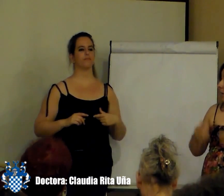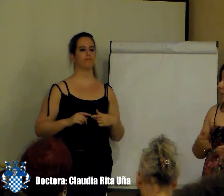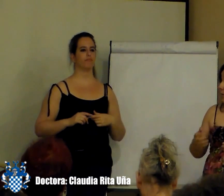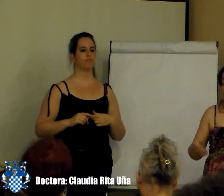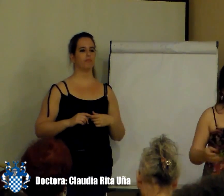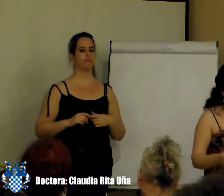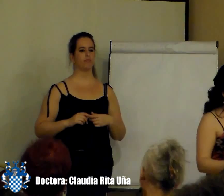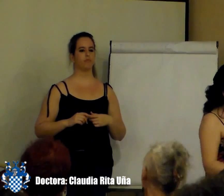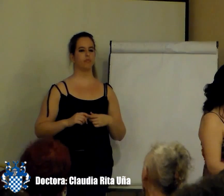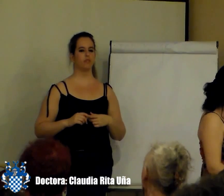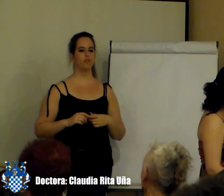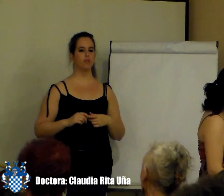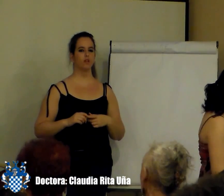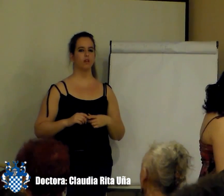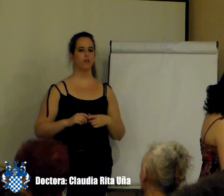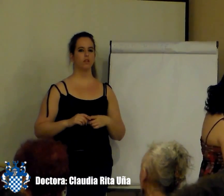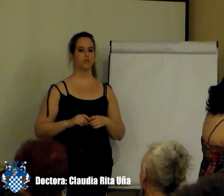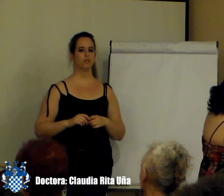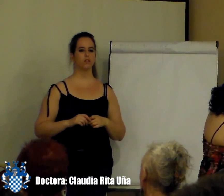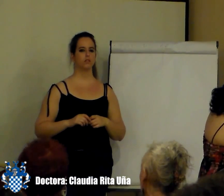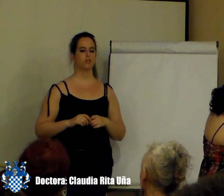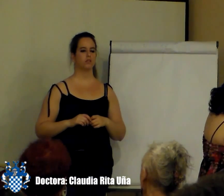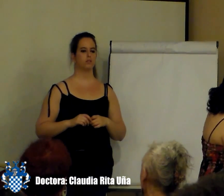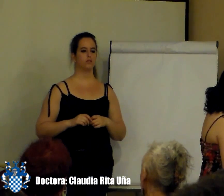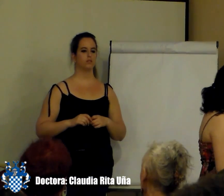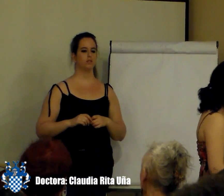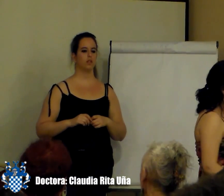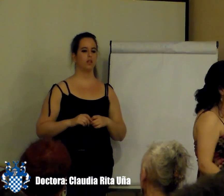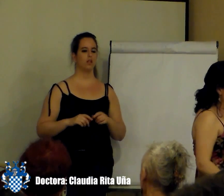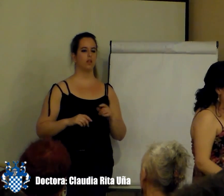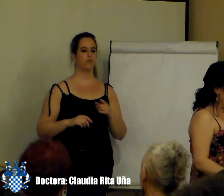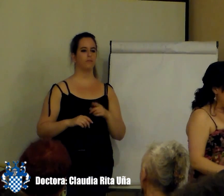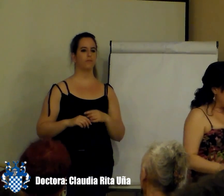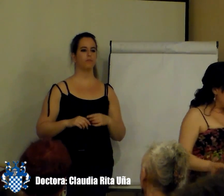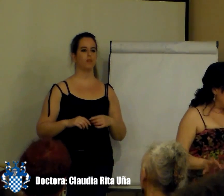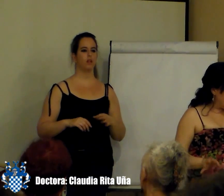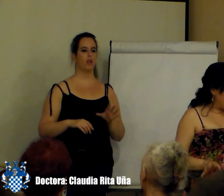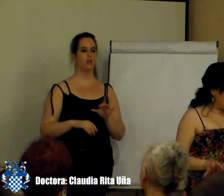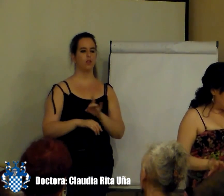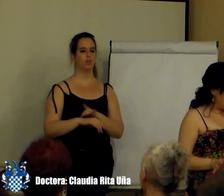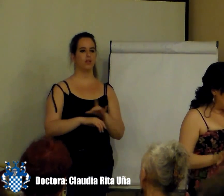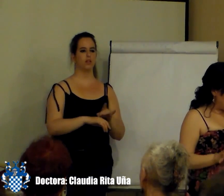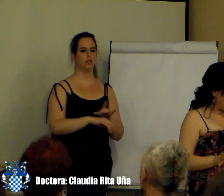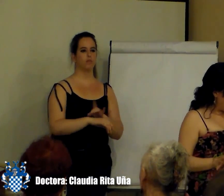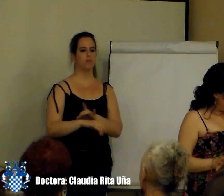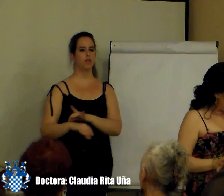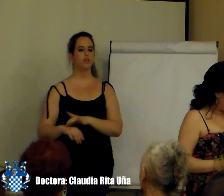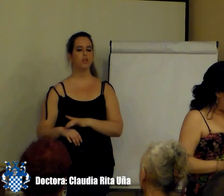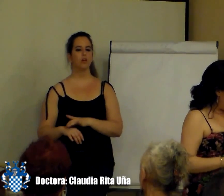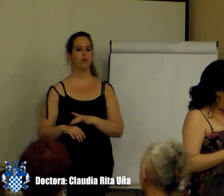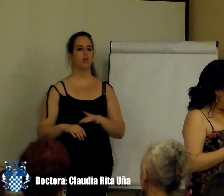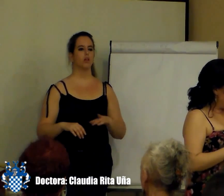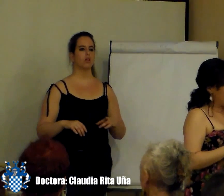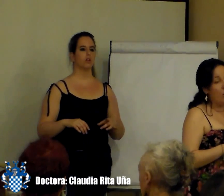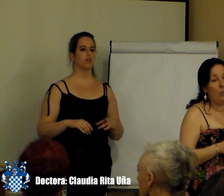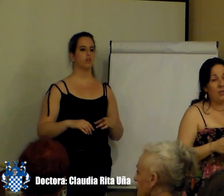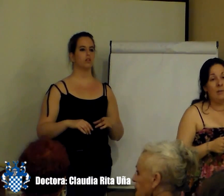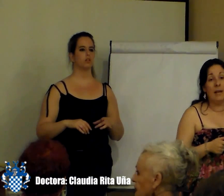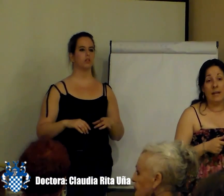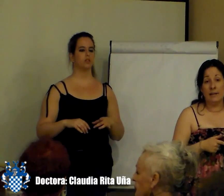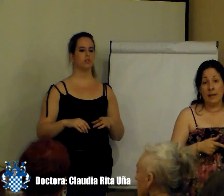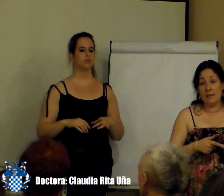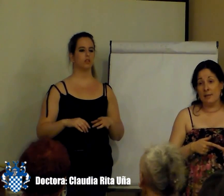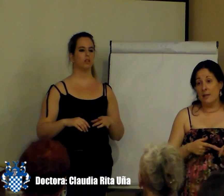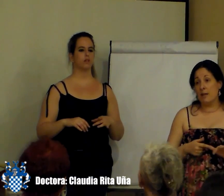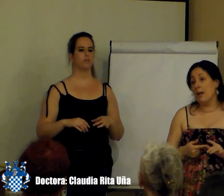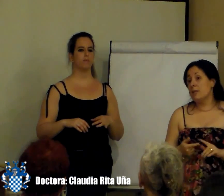mejor y mejore su calidad de vida. De los tratamientos, los mensajes que les quería dejar es que eviten en lo posible